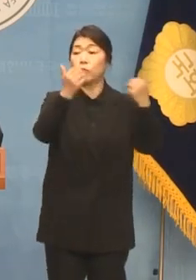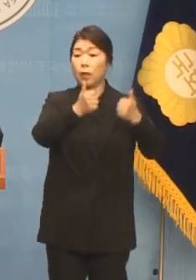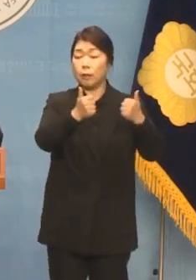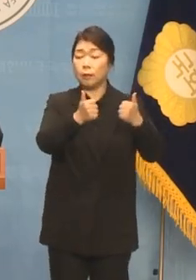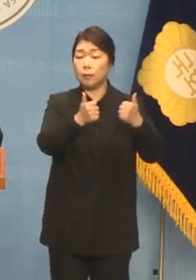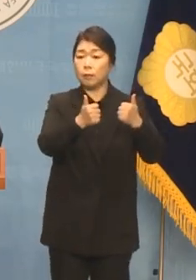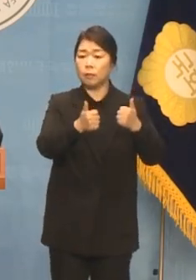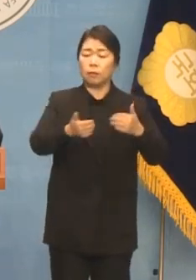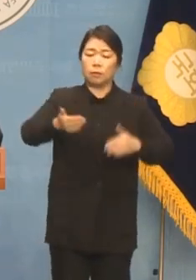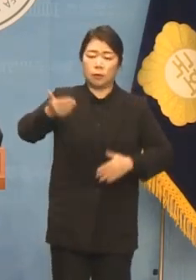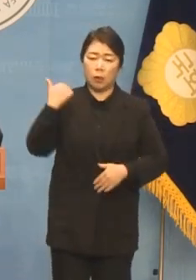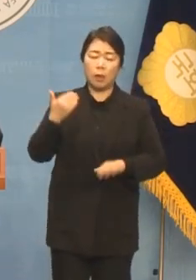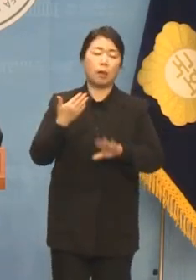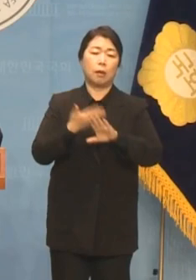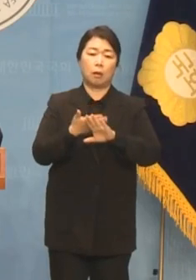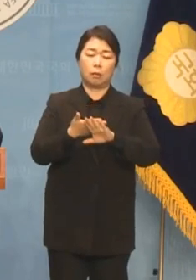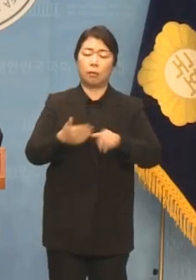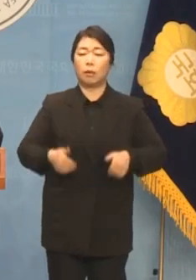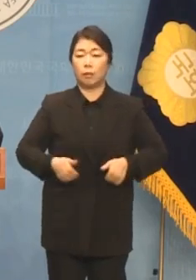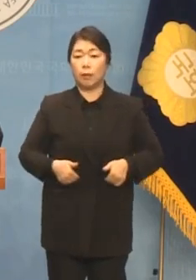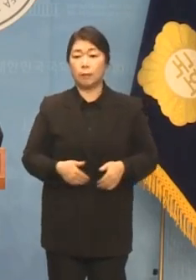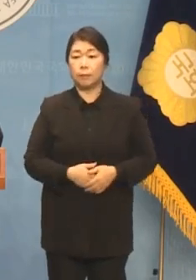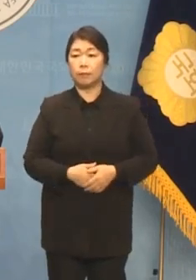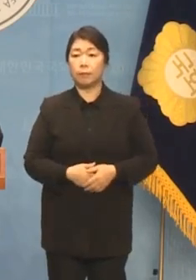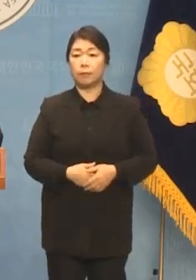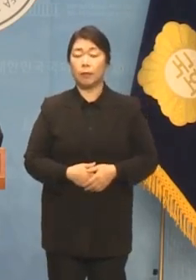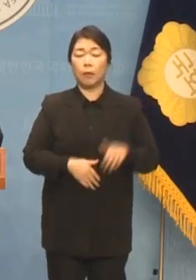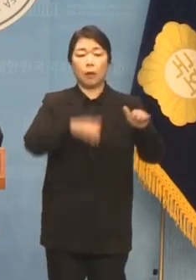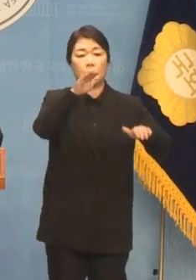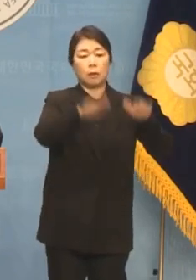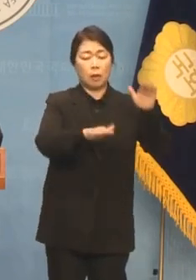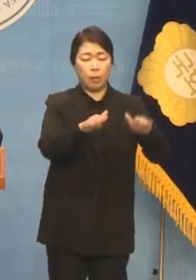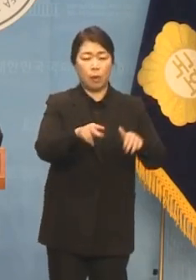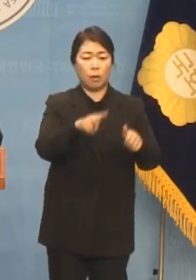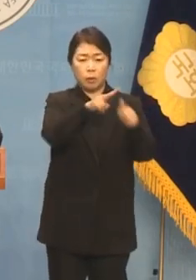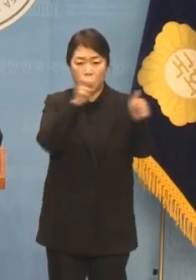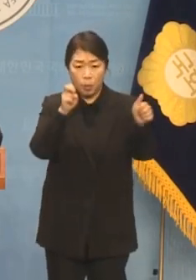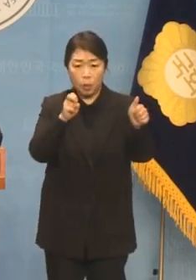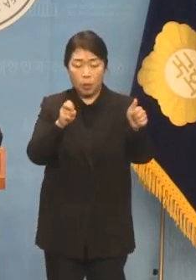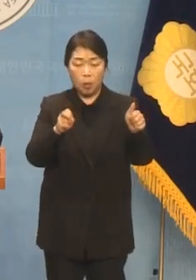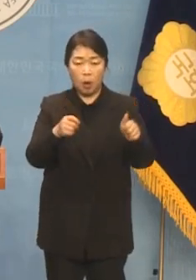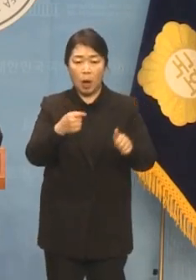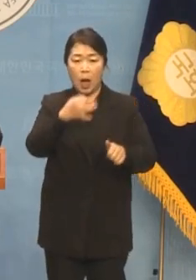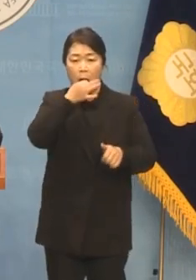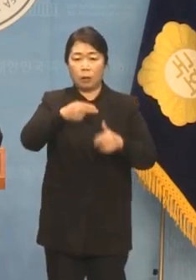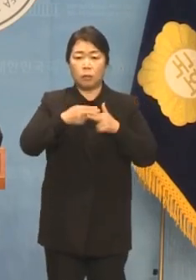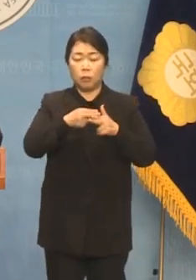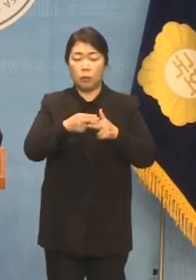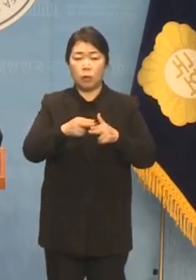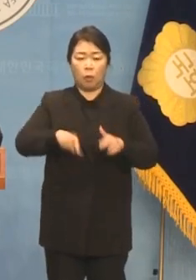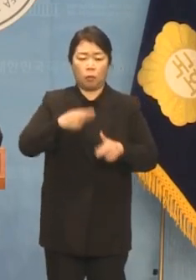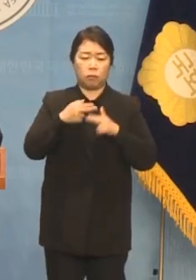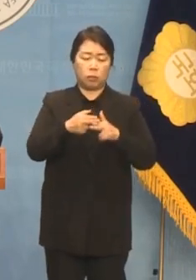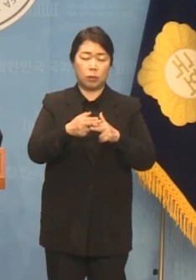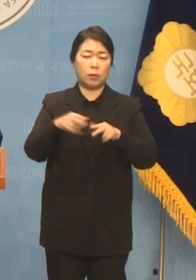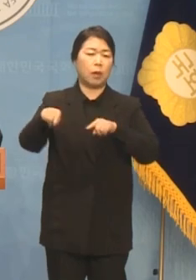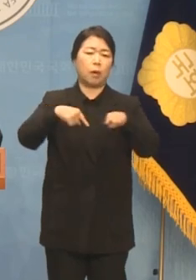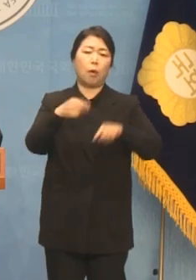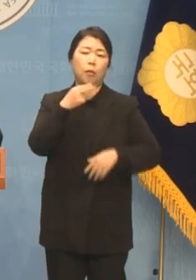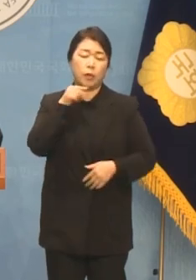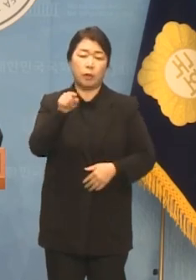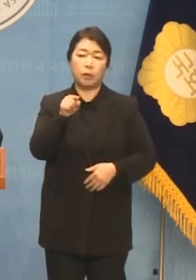이전과 달라야 합니다 차별과 혐오 독재가 없는 정치개혁을